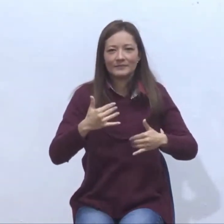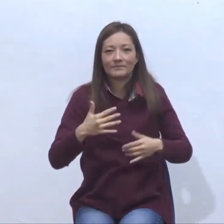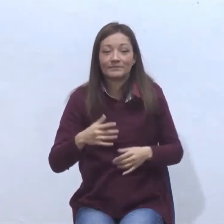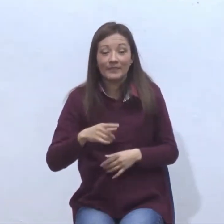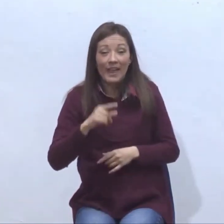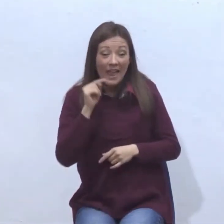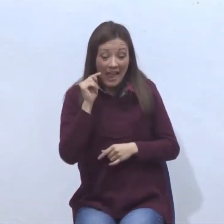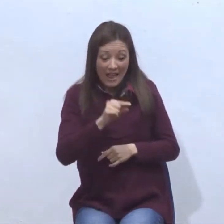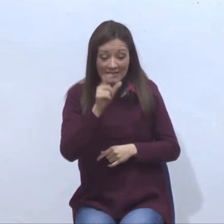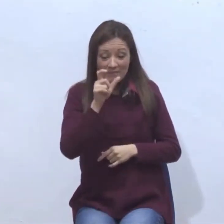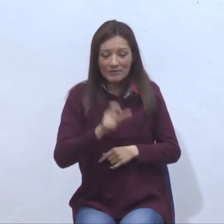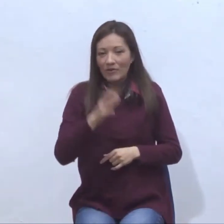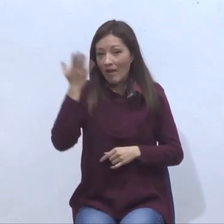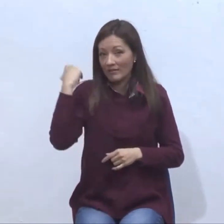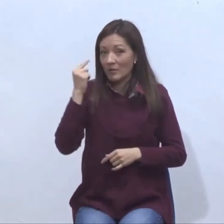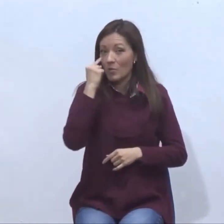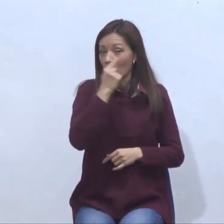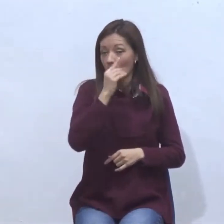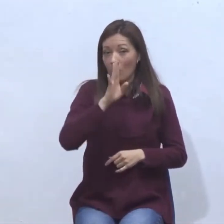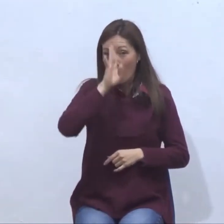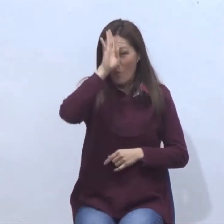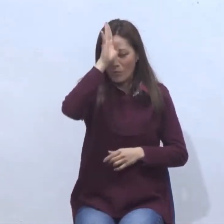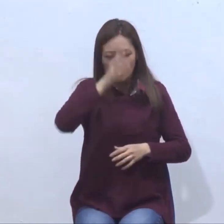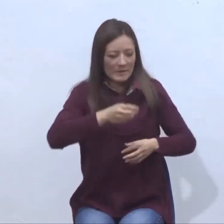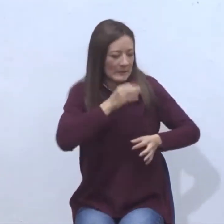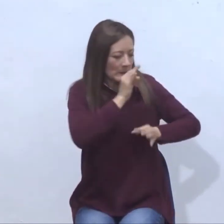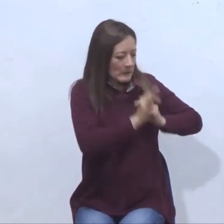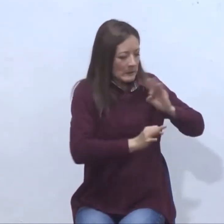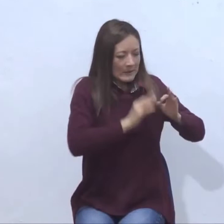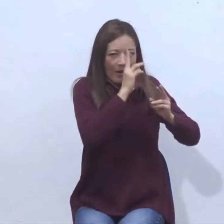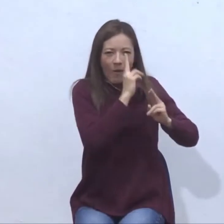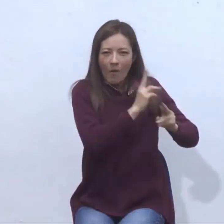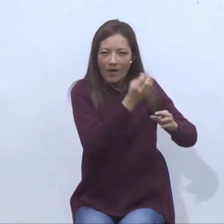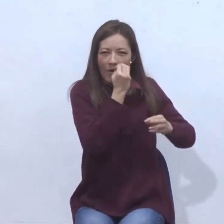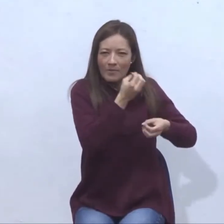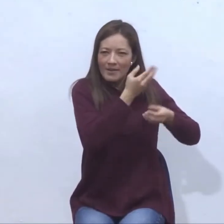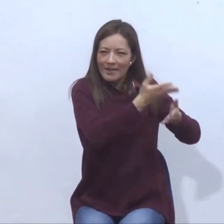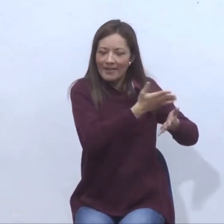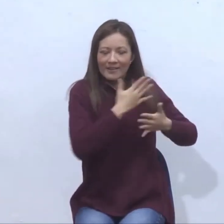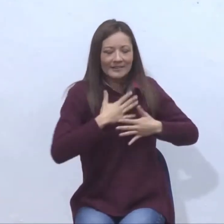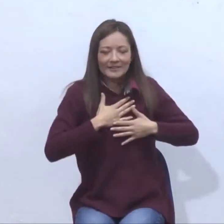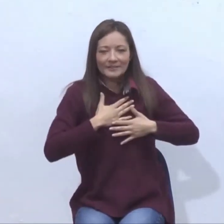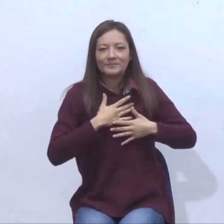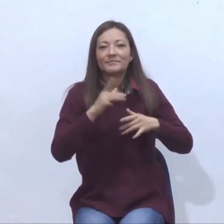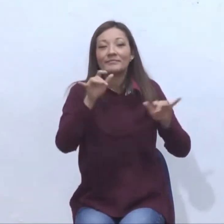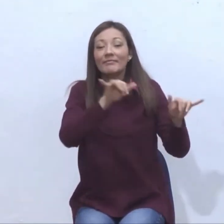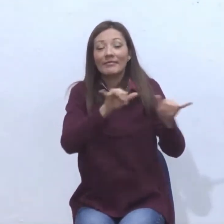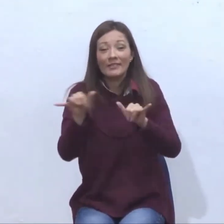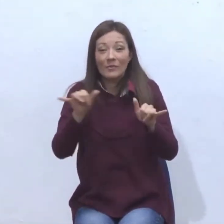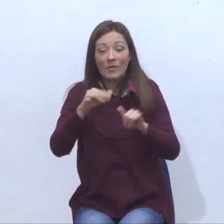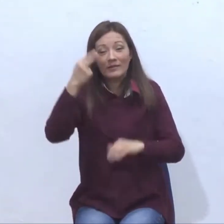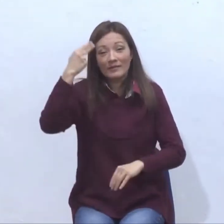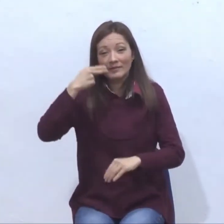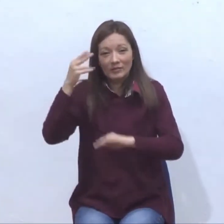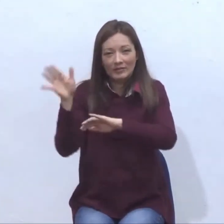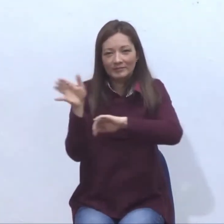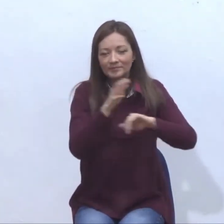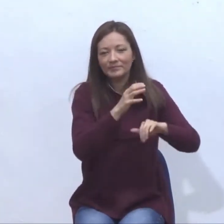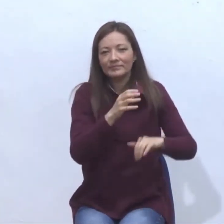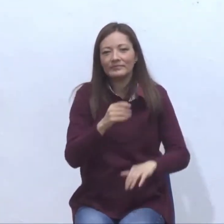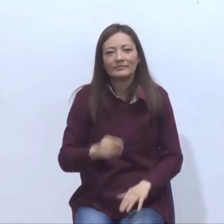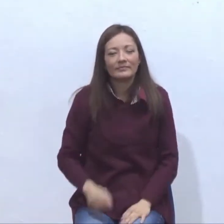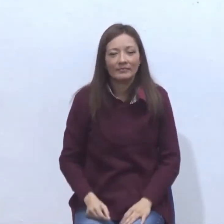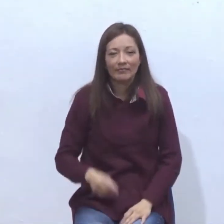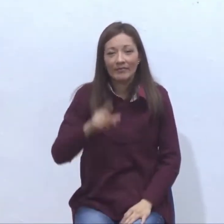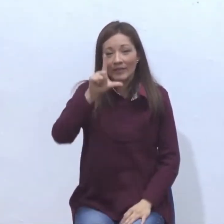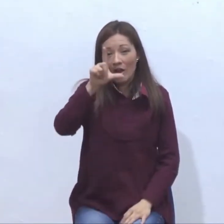por ese otro. Por eso cuando los 2 hombres que llegan a Sodoma se encuentran en la casa de Lot, Lot los